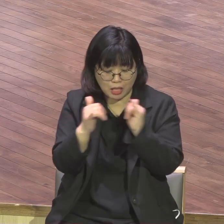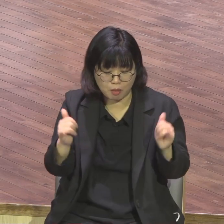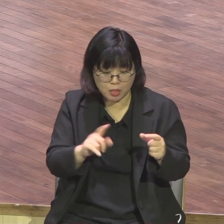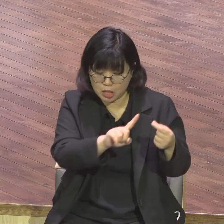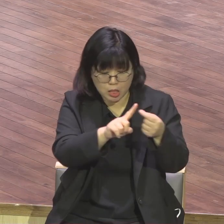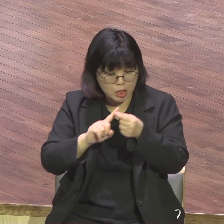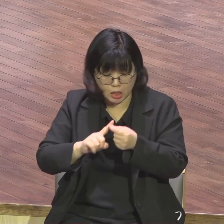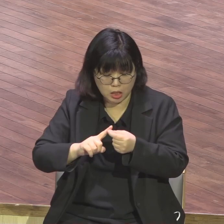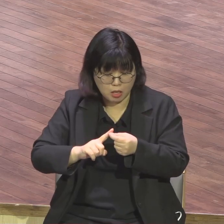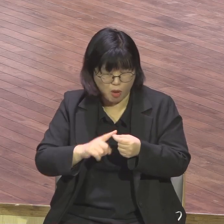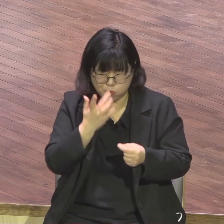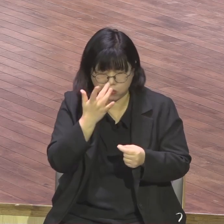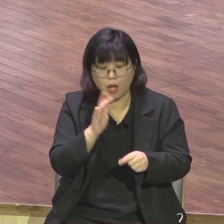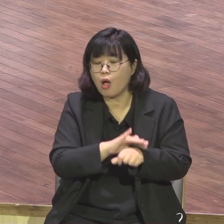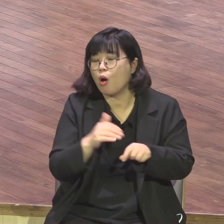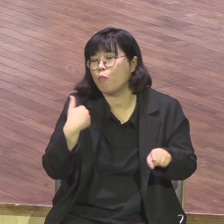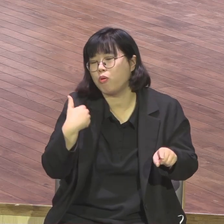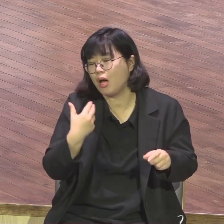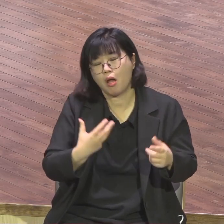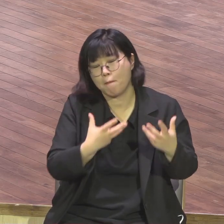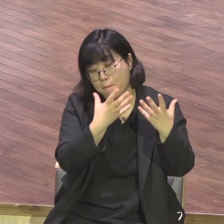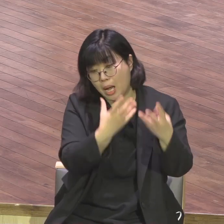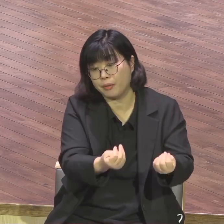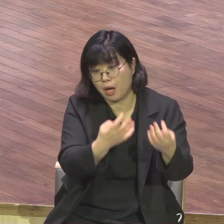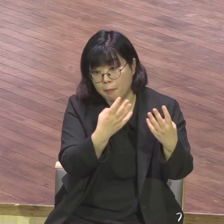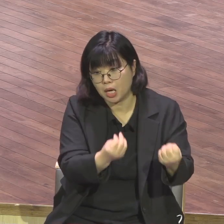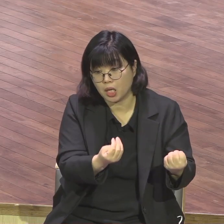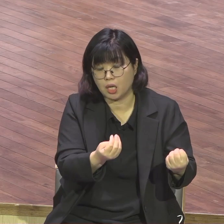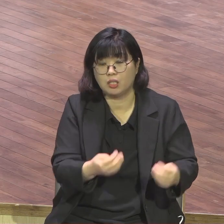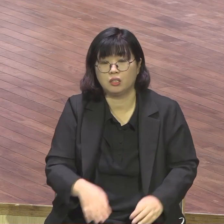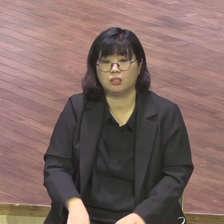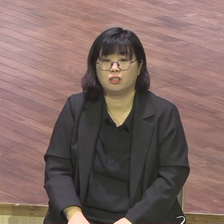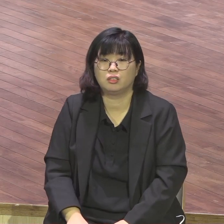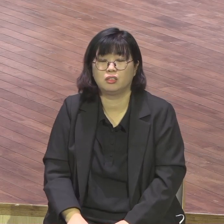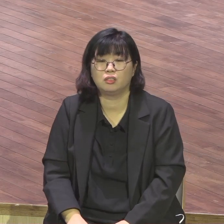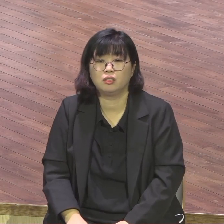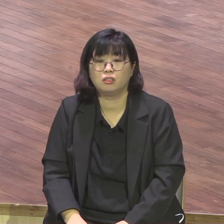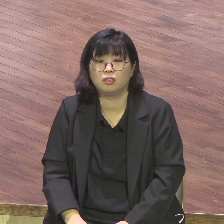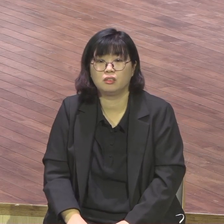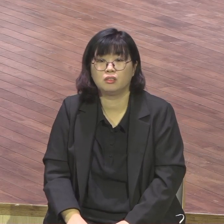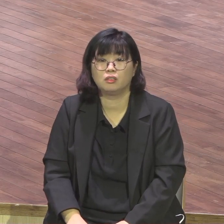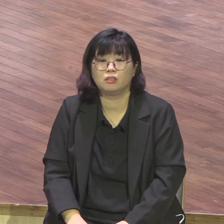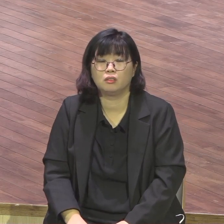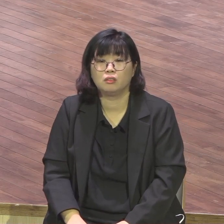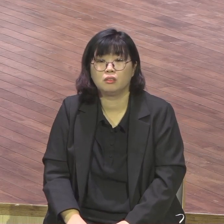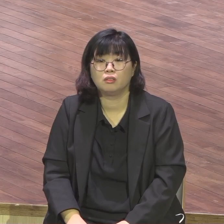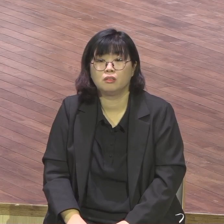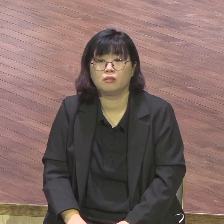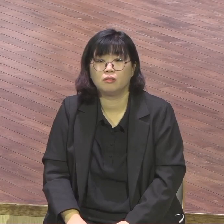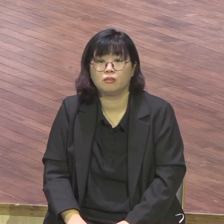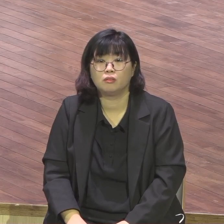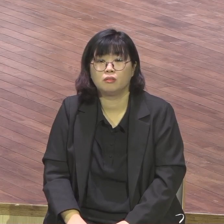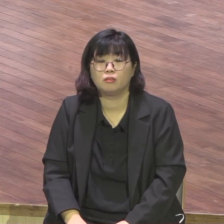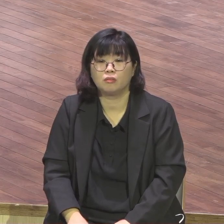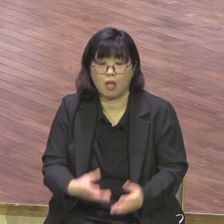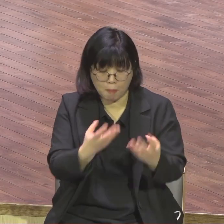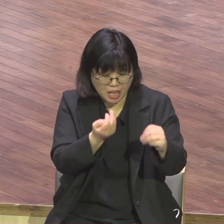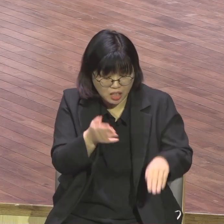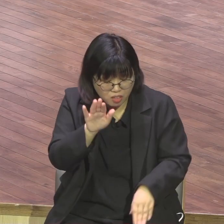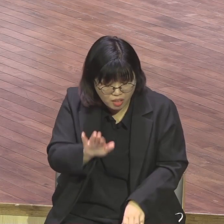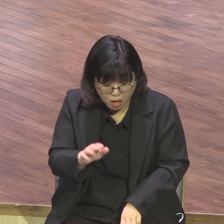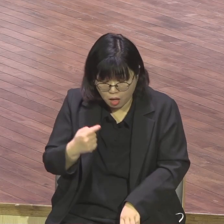거예요. 우리 아버지 우리 어머니 마찬가지. 학교 다닌 적이 없어요. 그런데 다 해요. 이게 다 읽고 다 쓴다니까요.